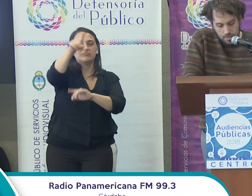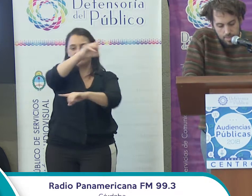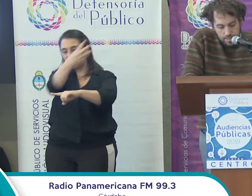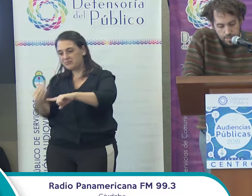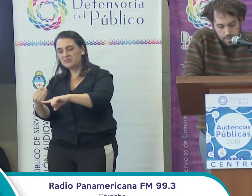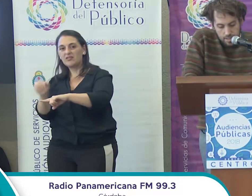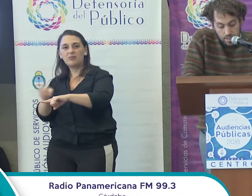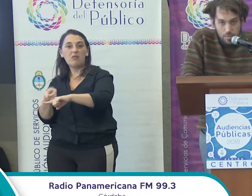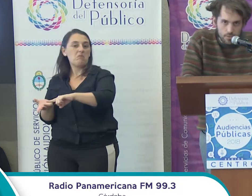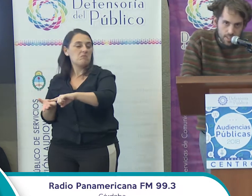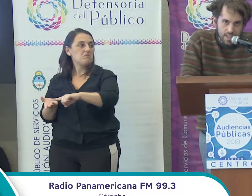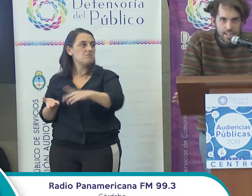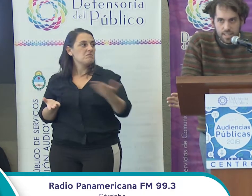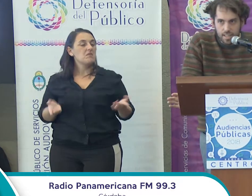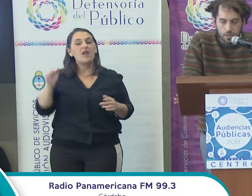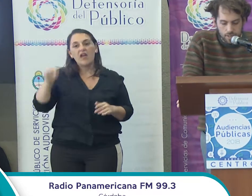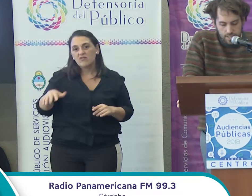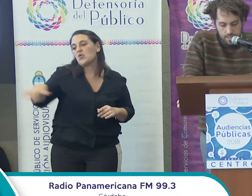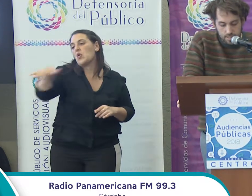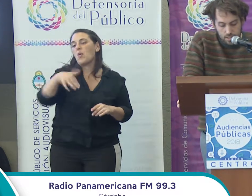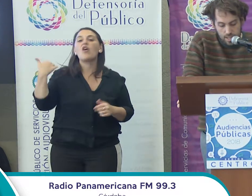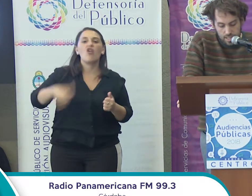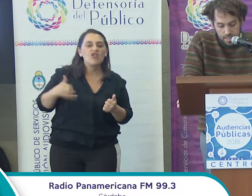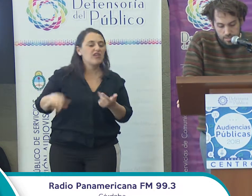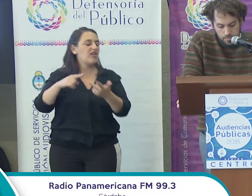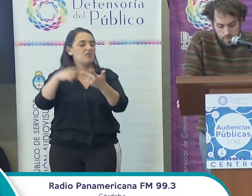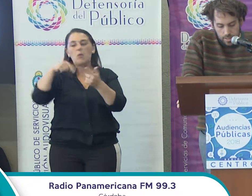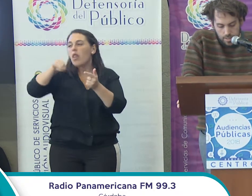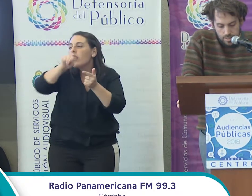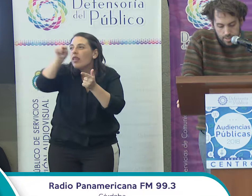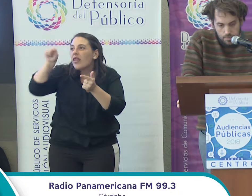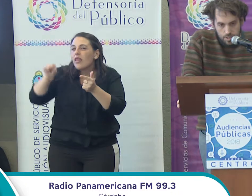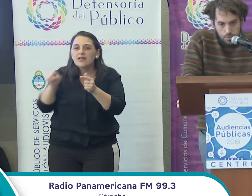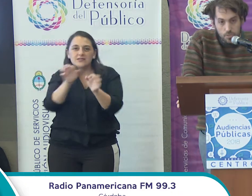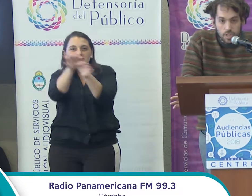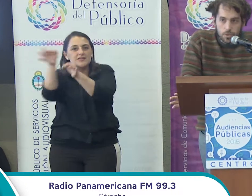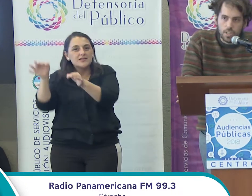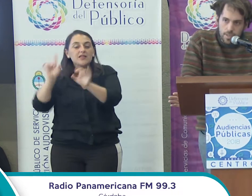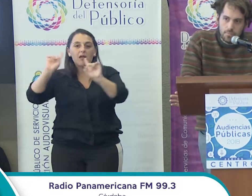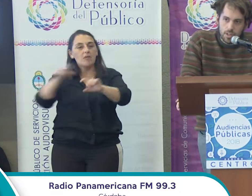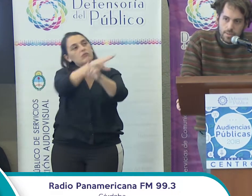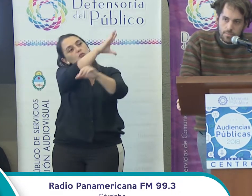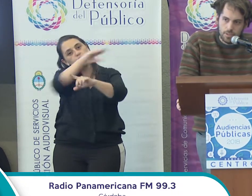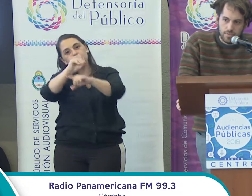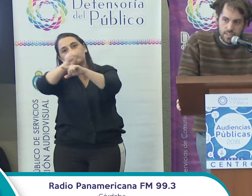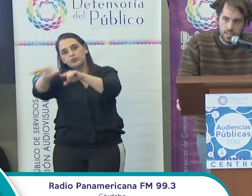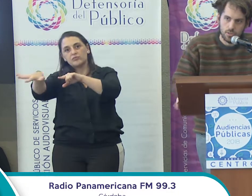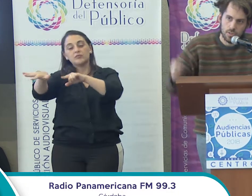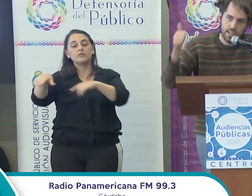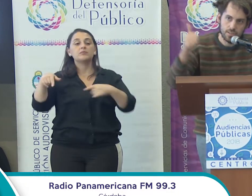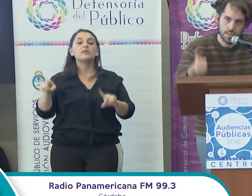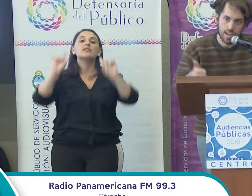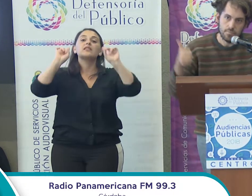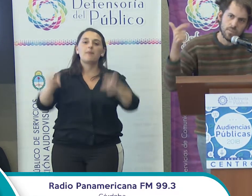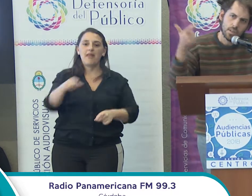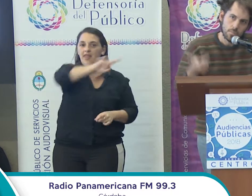efectivamente esta pasión vuelta grande en cosquín es de distintas localidades que por si fuera poco también el problema de la pauta oficial no